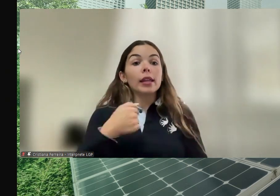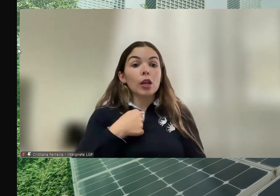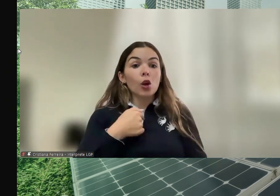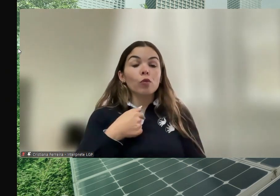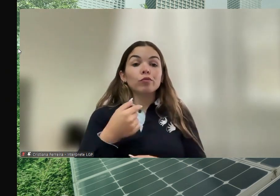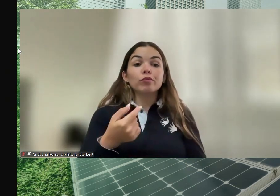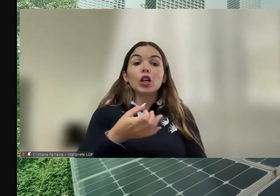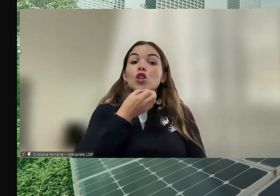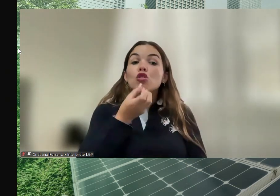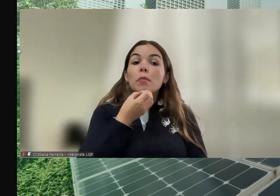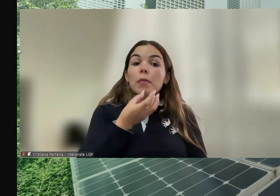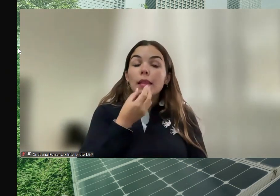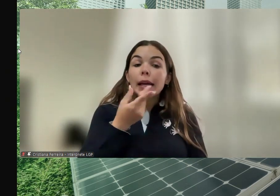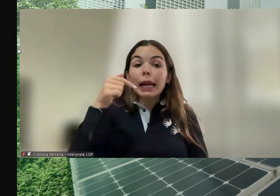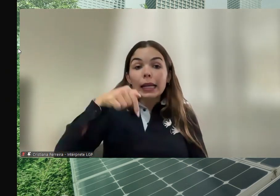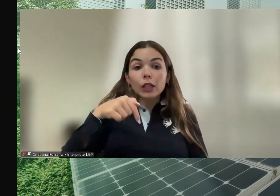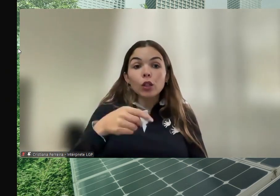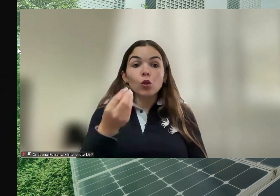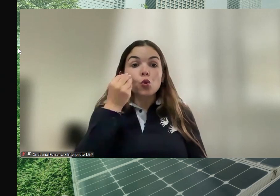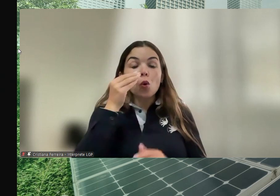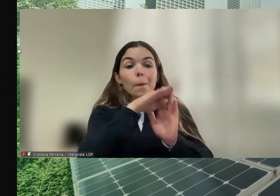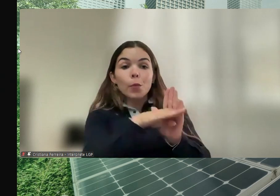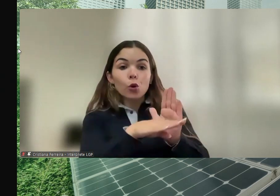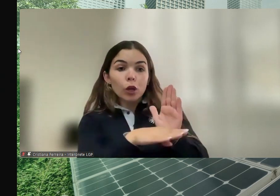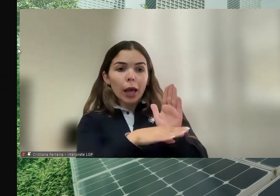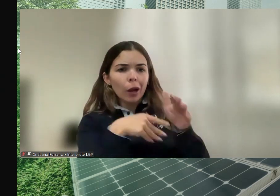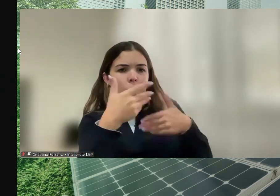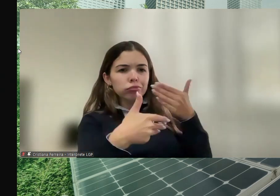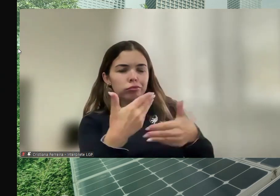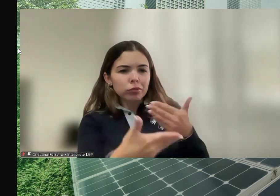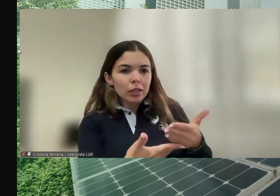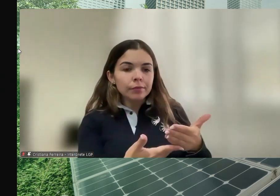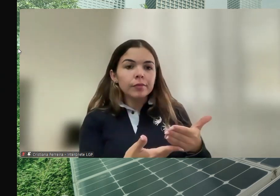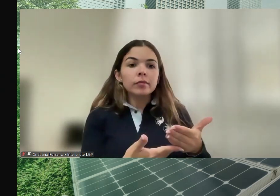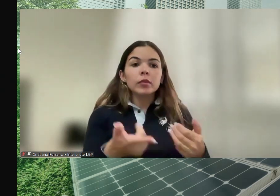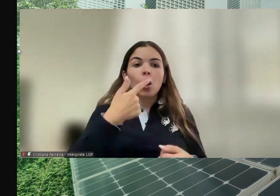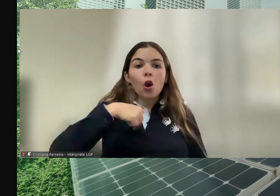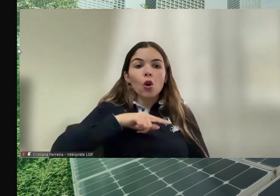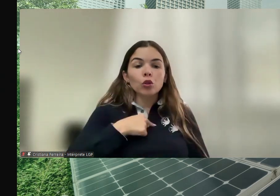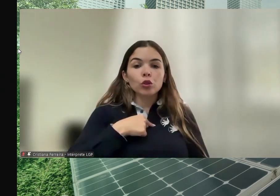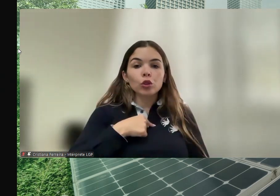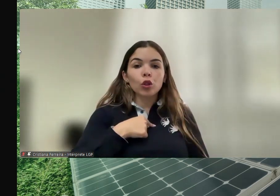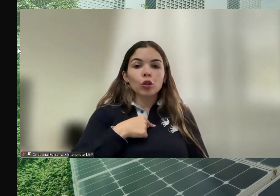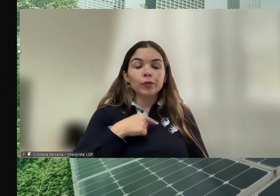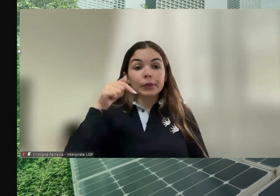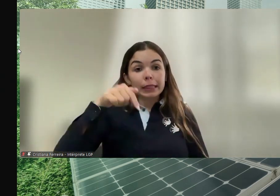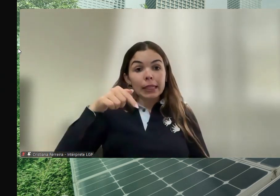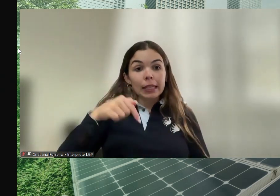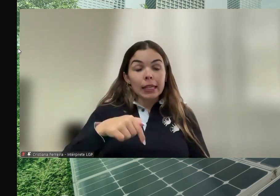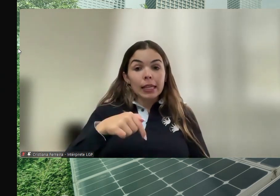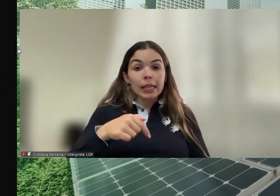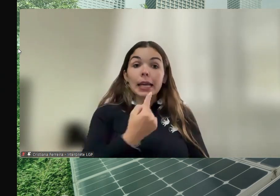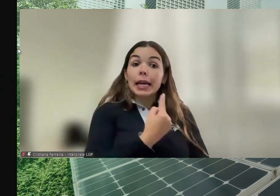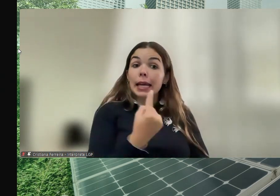passar a explicar aqui como é que o nosso programa vai decorrer. Vamos ter aqui a cada orador